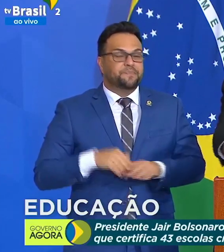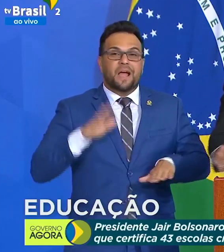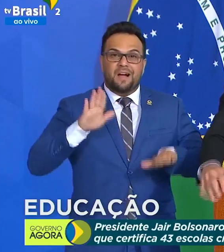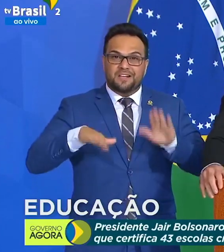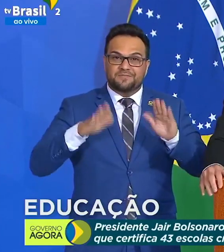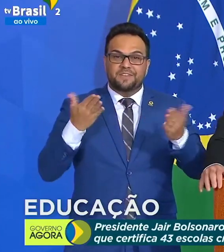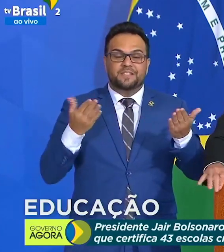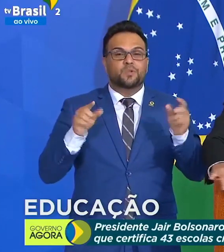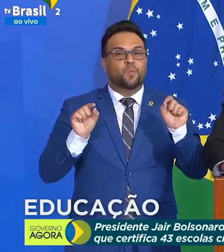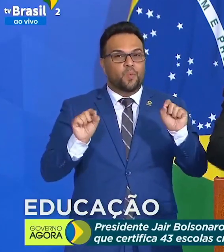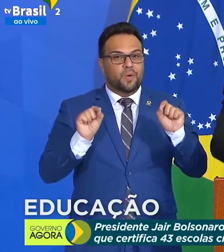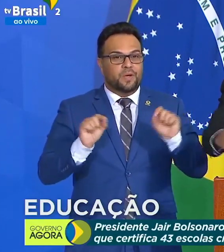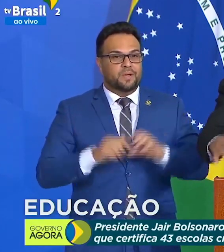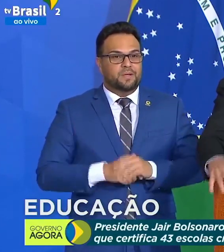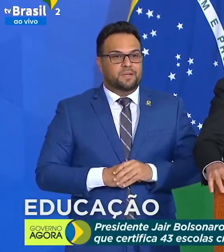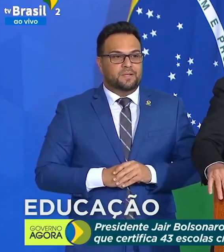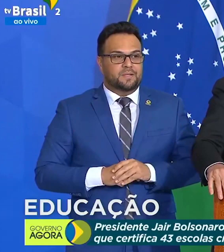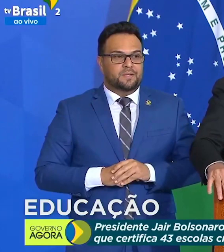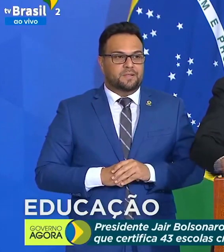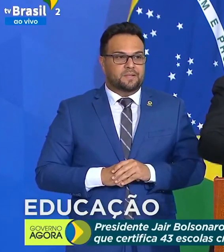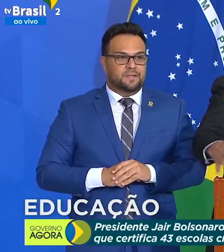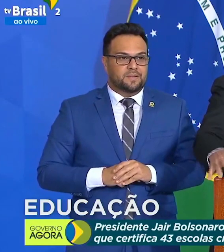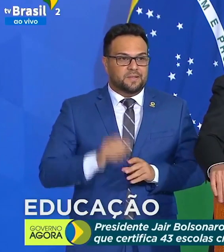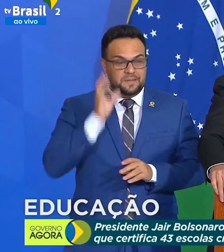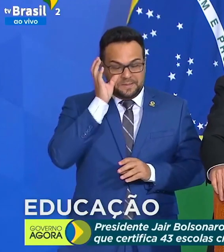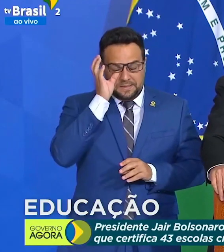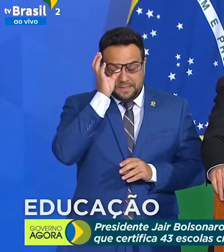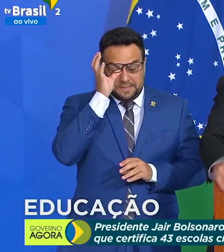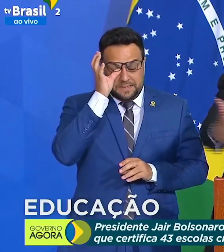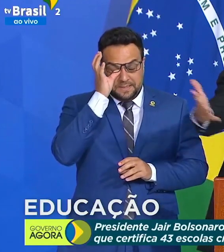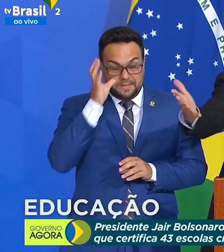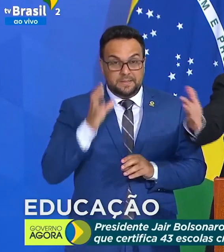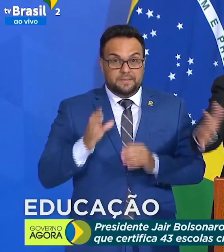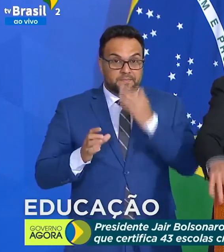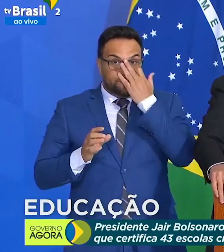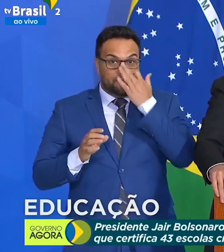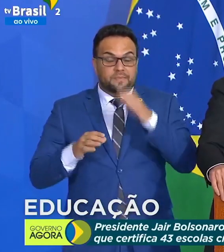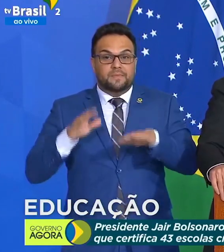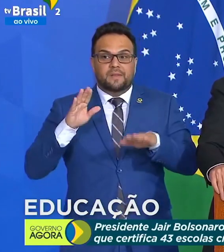estamos aí pisando em ouro e pedindo esmola.